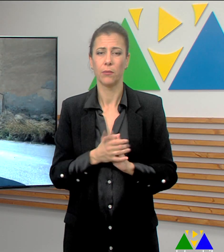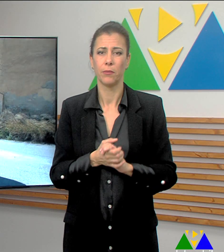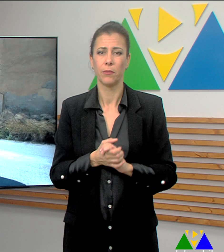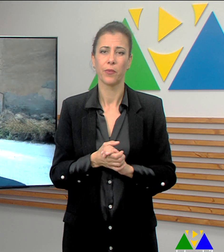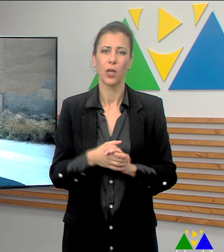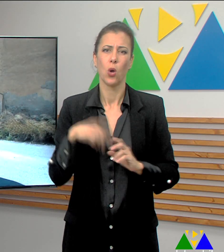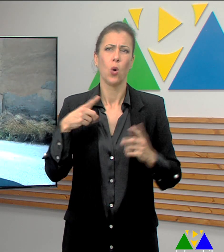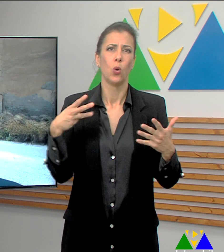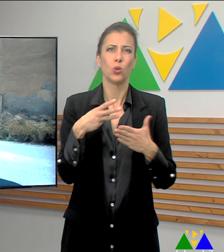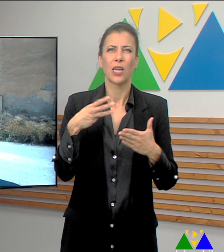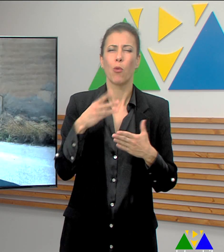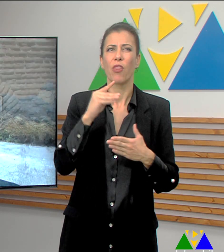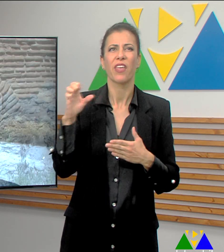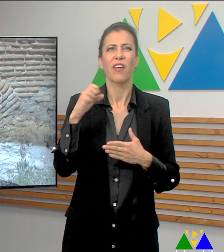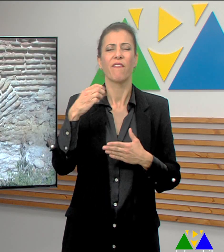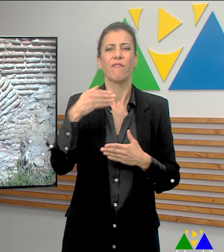un octavo de vara.